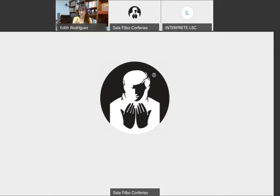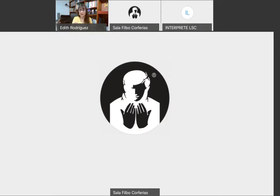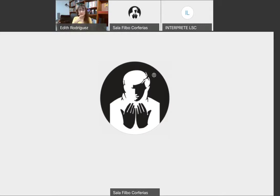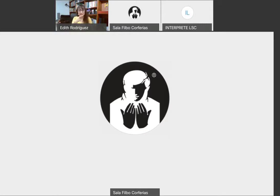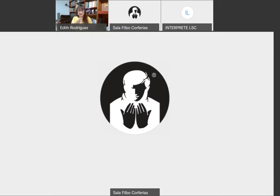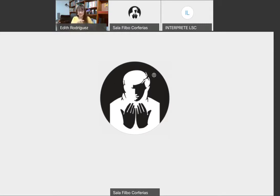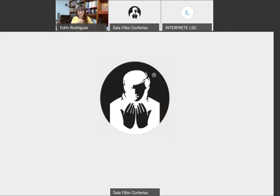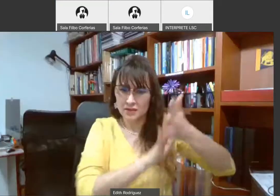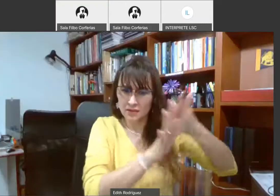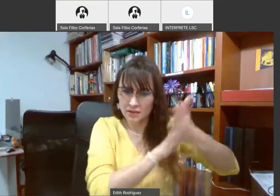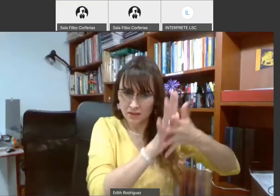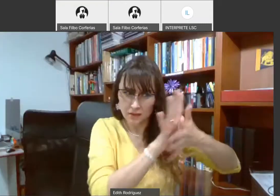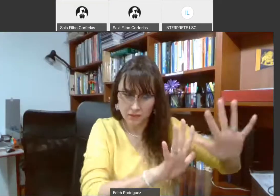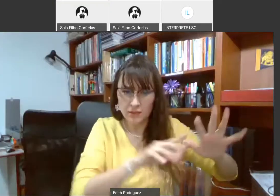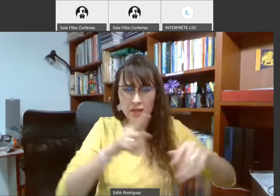lengua de